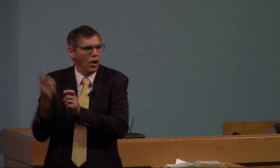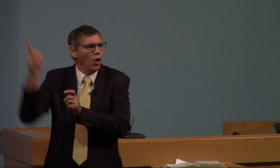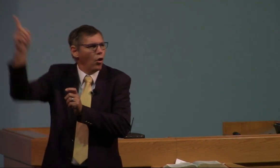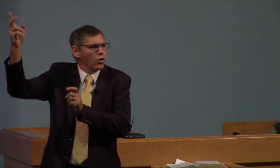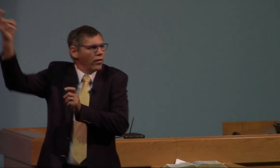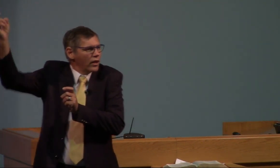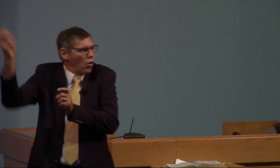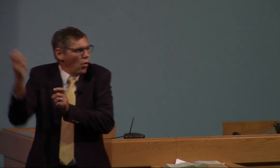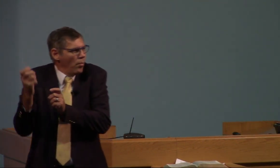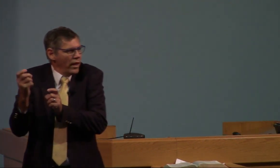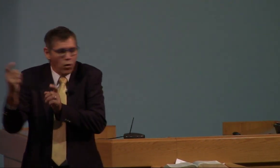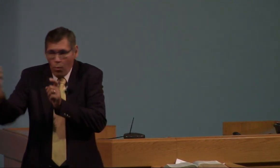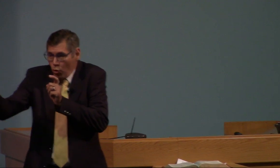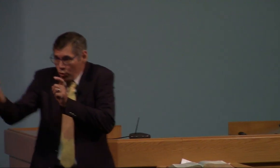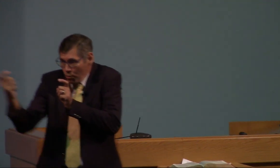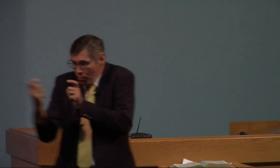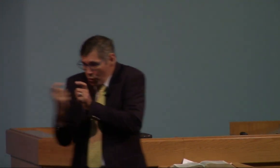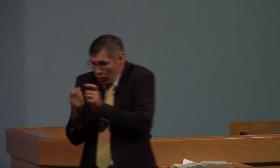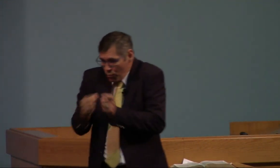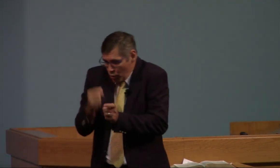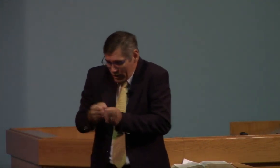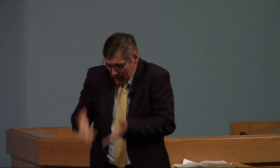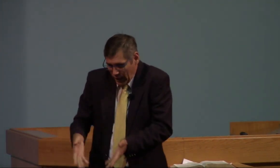God wat kom en kom ontmoet Moses hier.